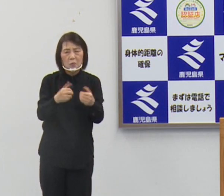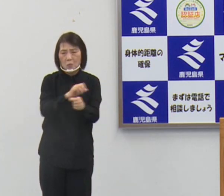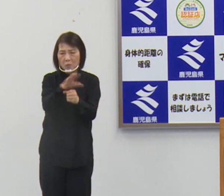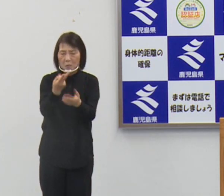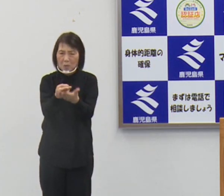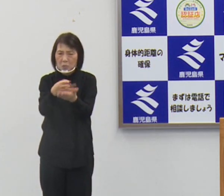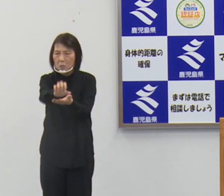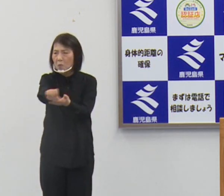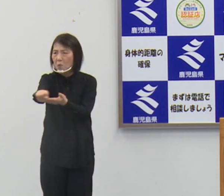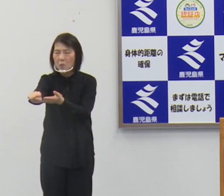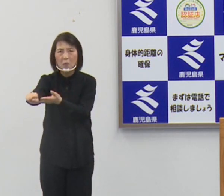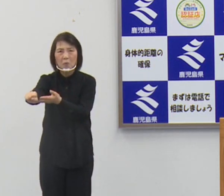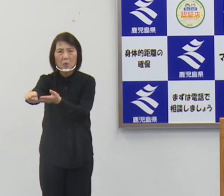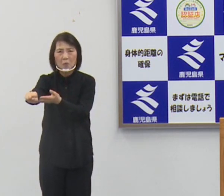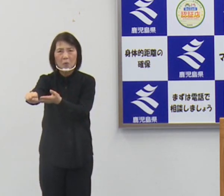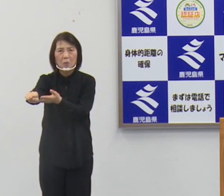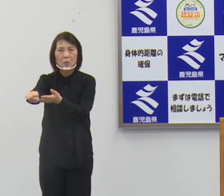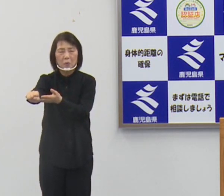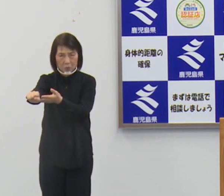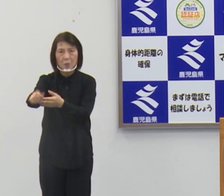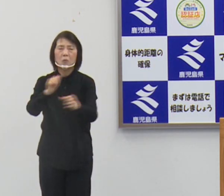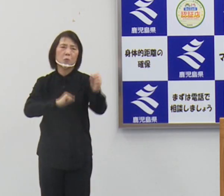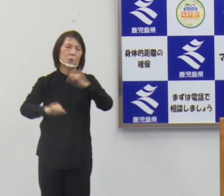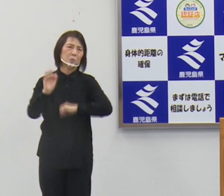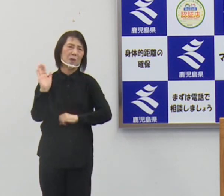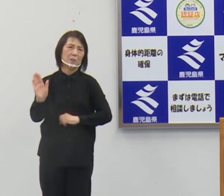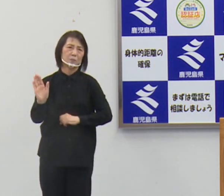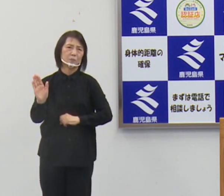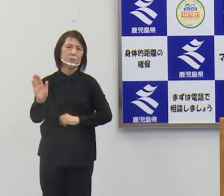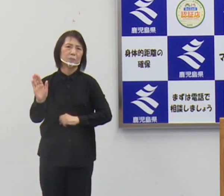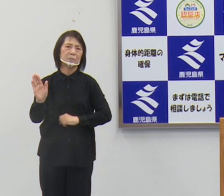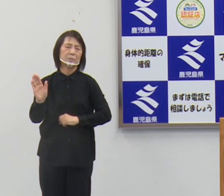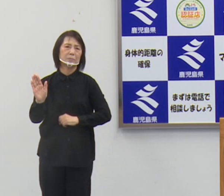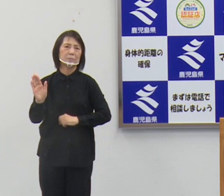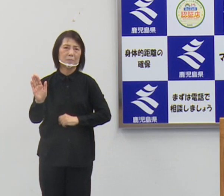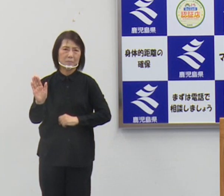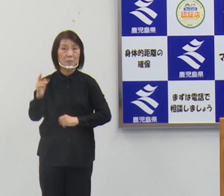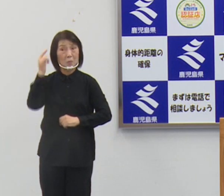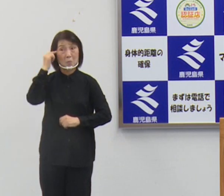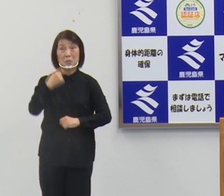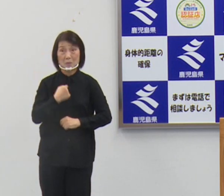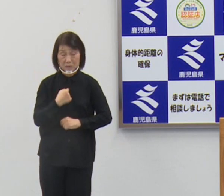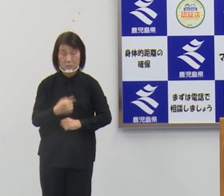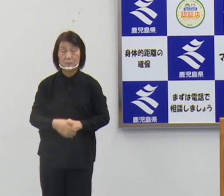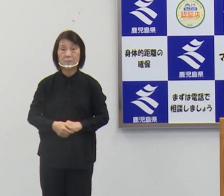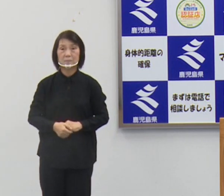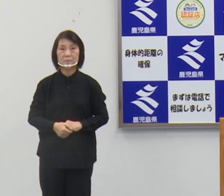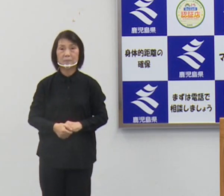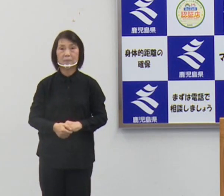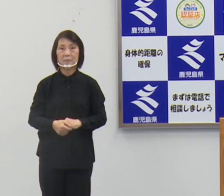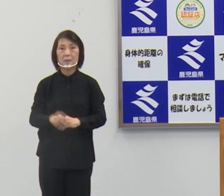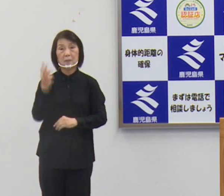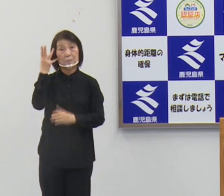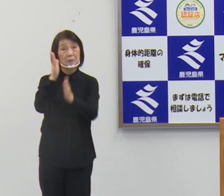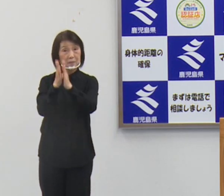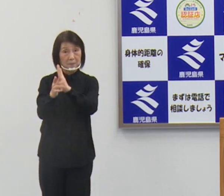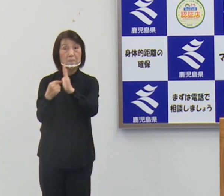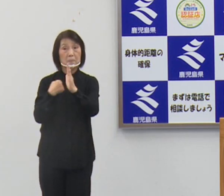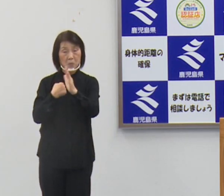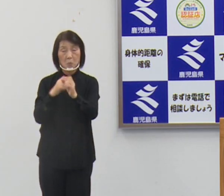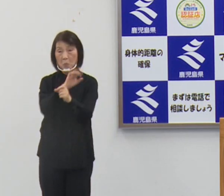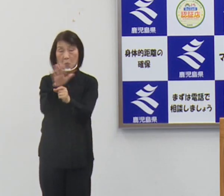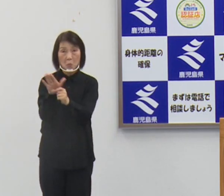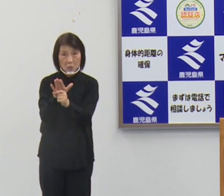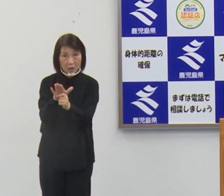を確保しているといったような取り組みもあるというふうに思いますので、まあ、県のコロ